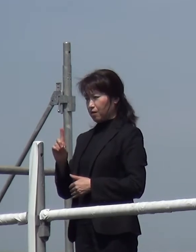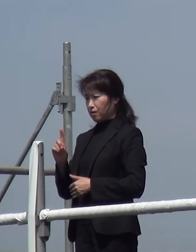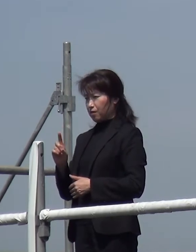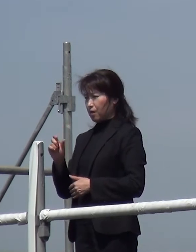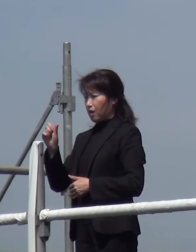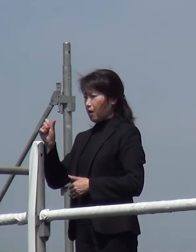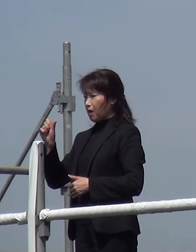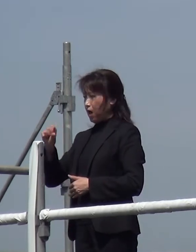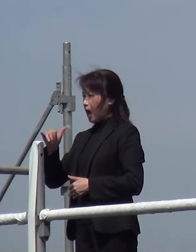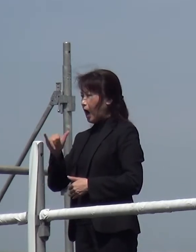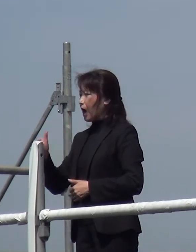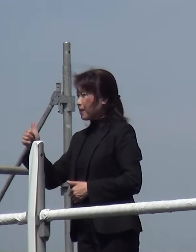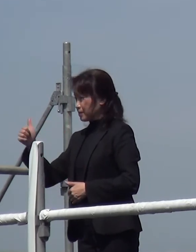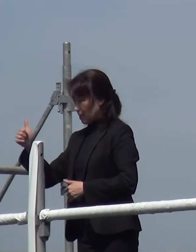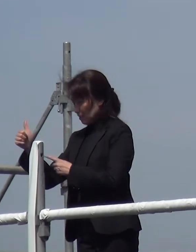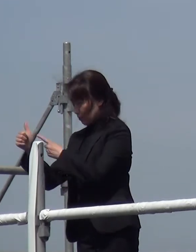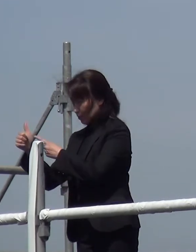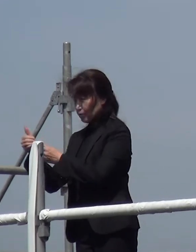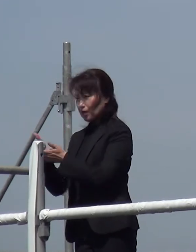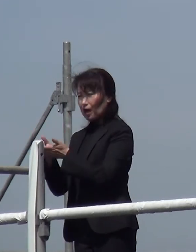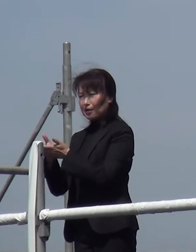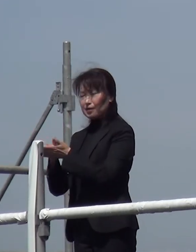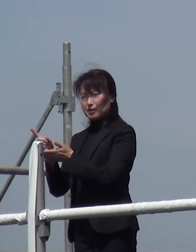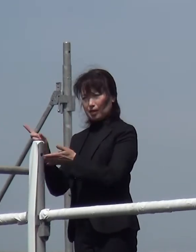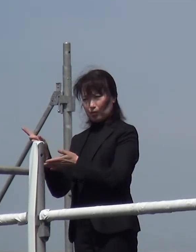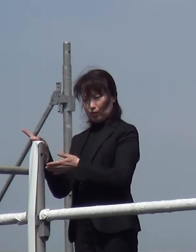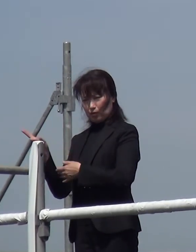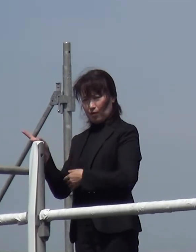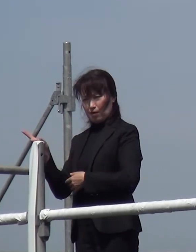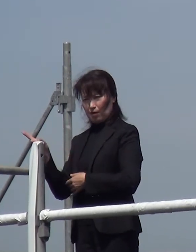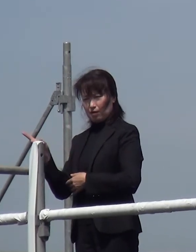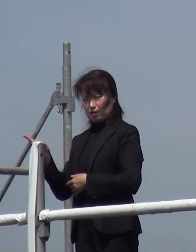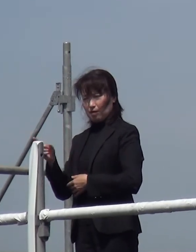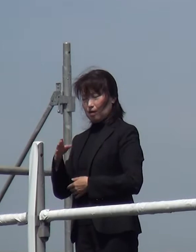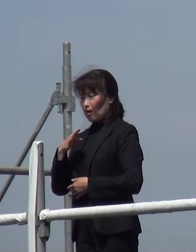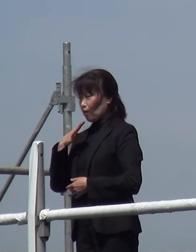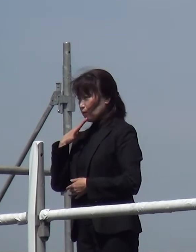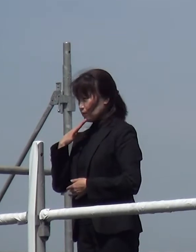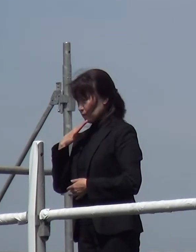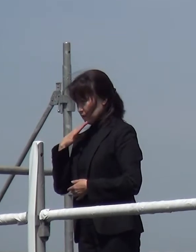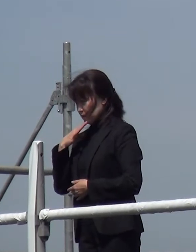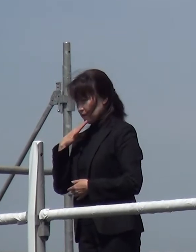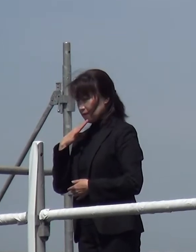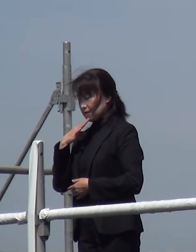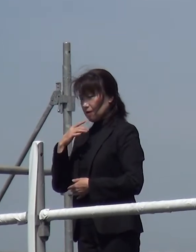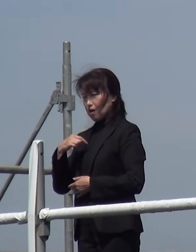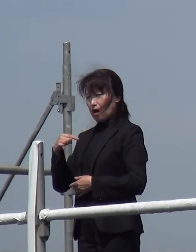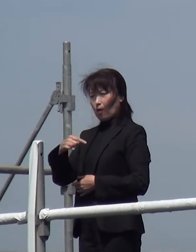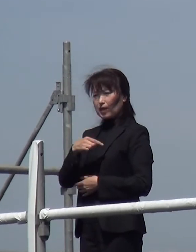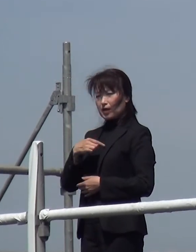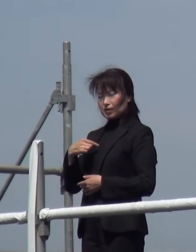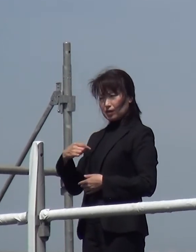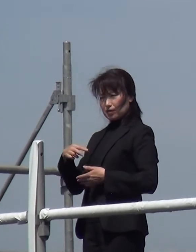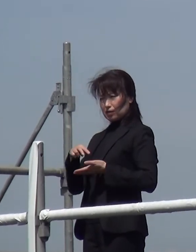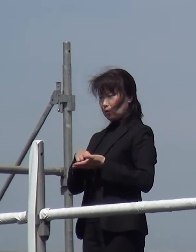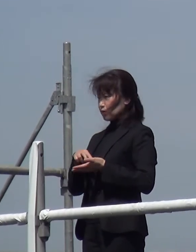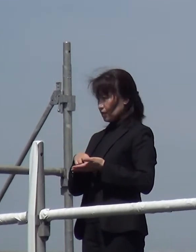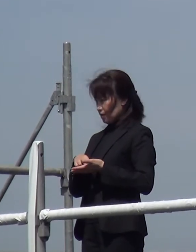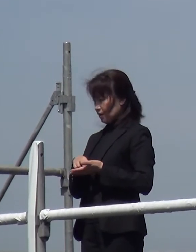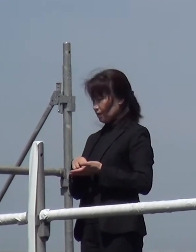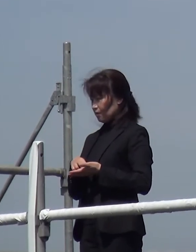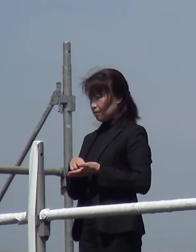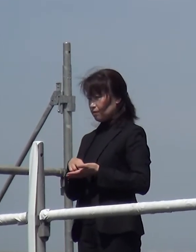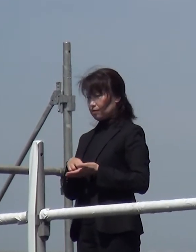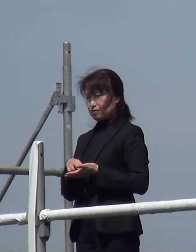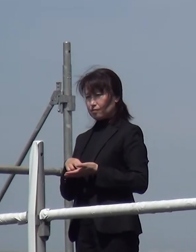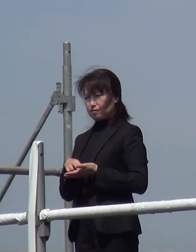人が述べていることは決して私たちにとっては、すなわ